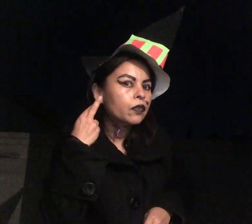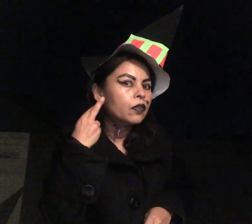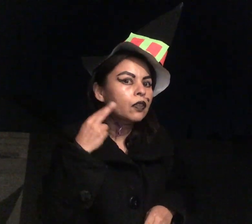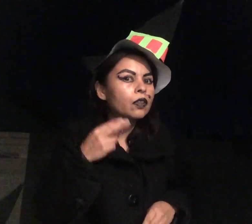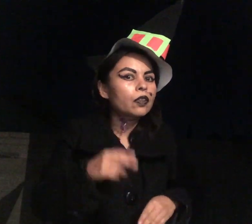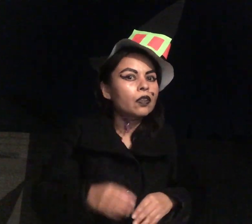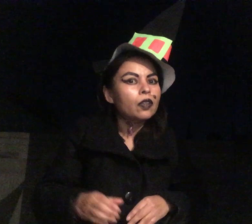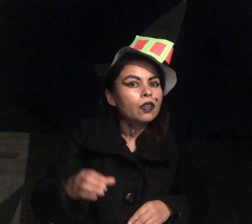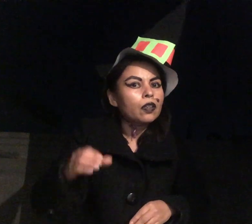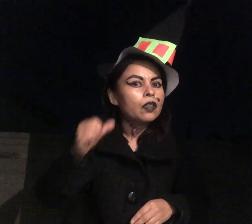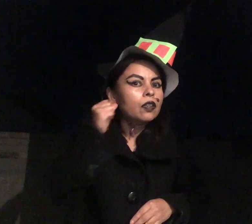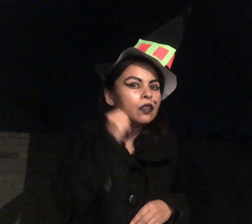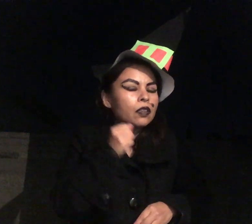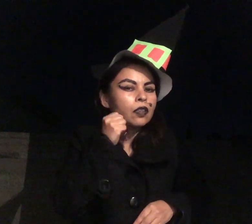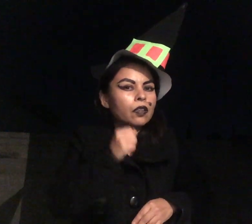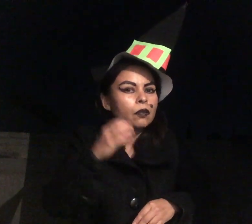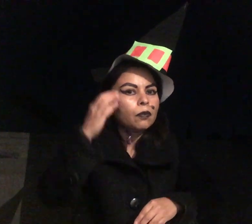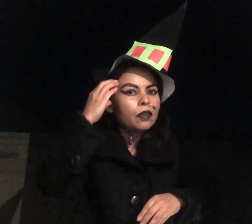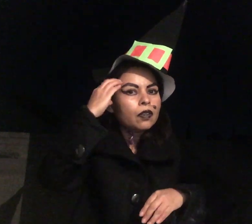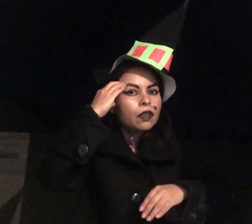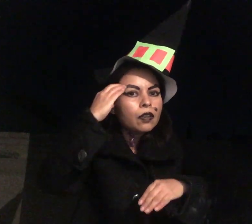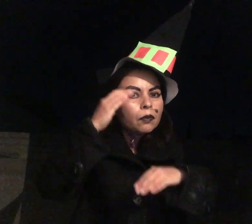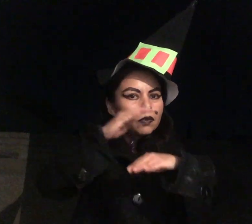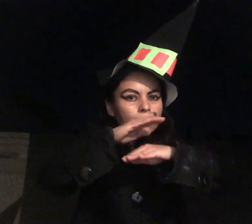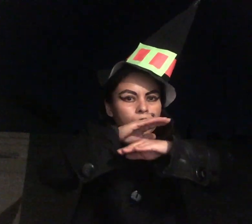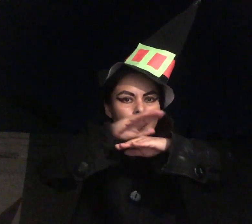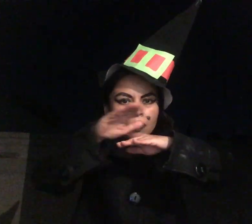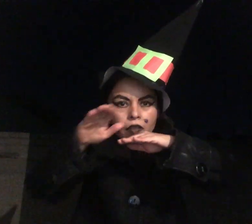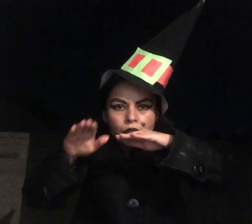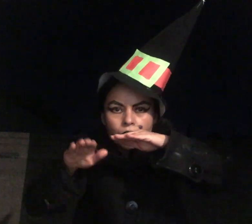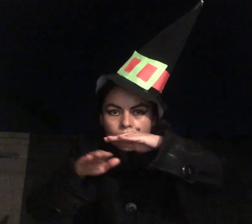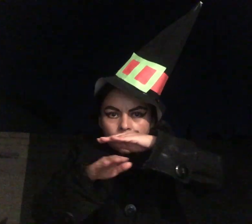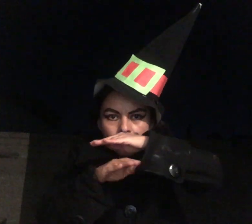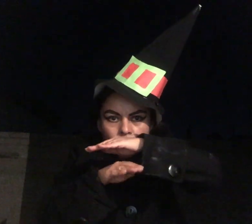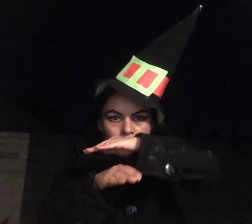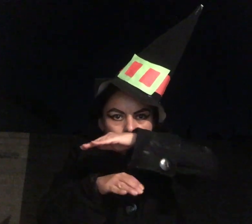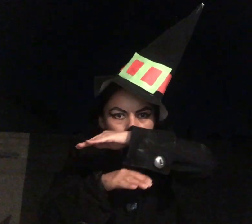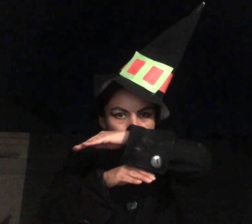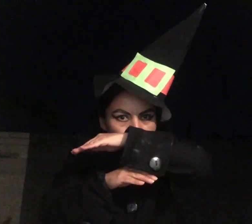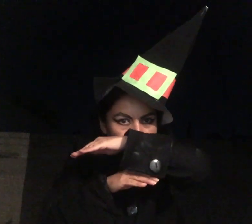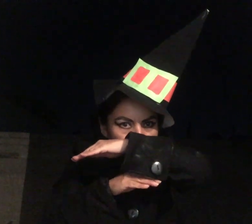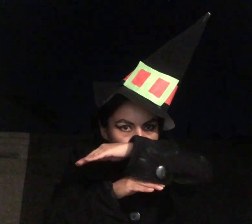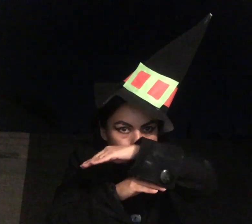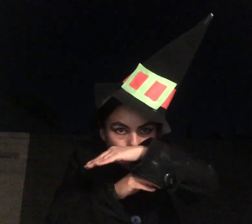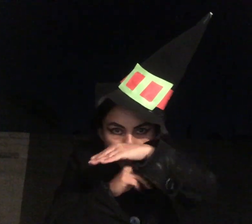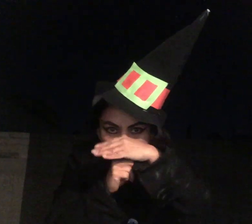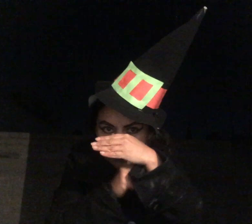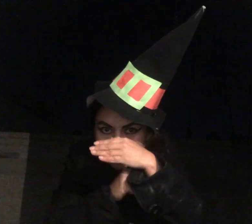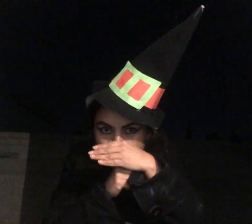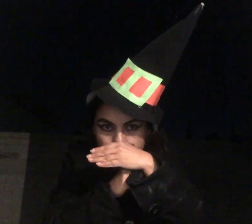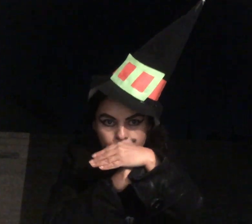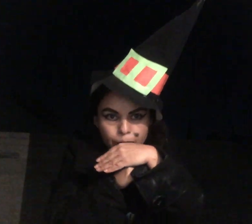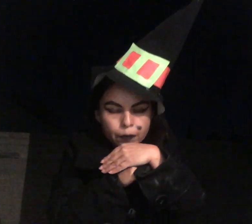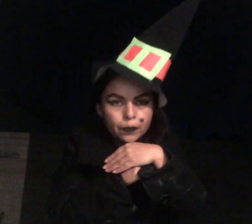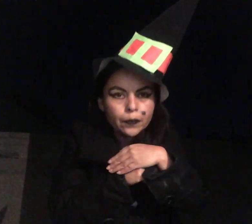siempre se esconden bajo las camas, brac, ri, brac, ri. Y